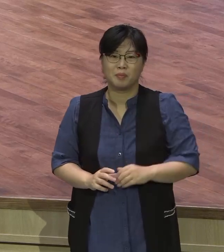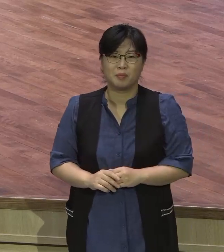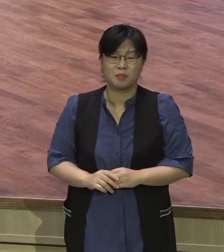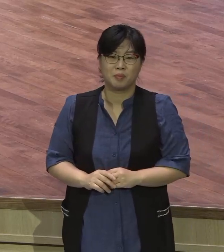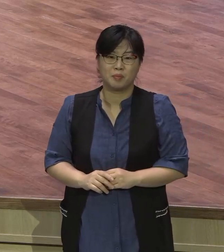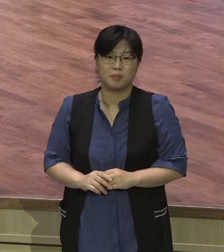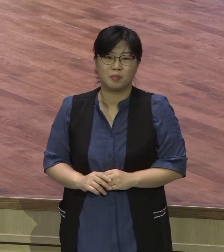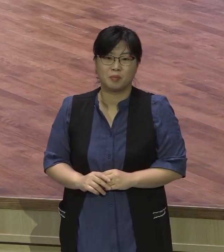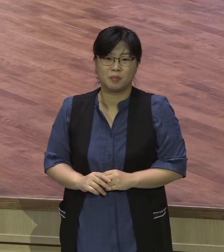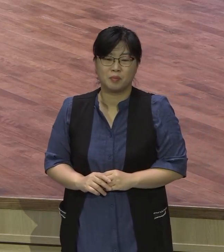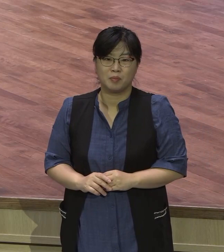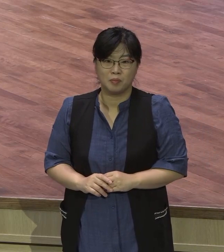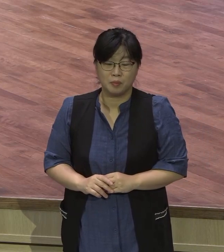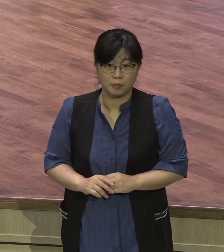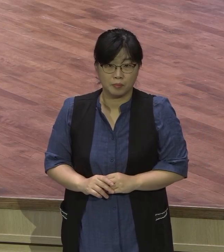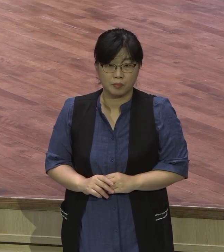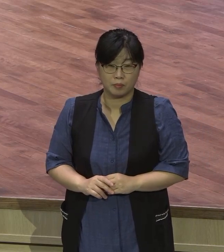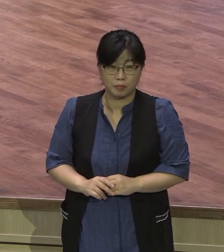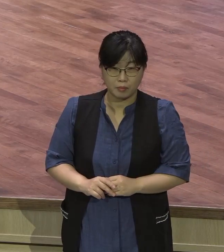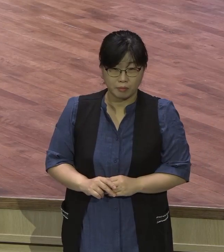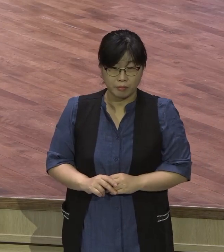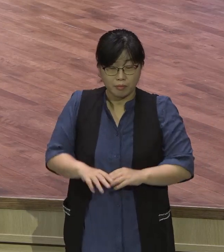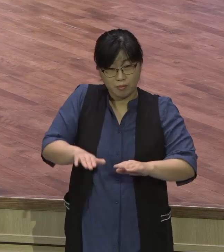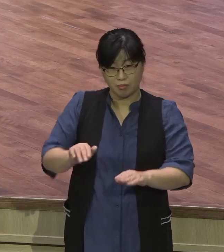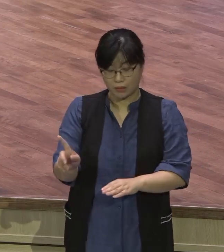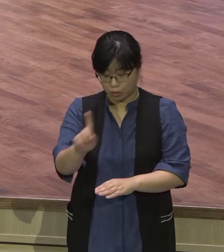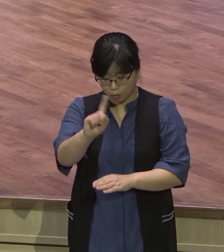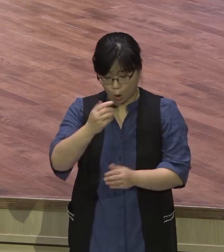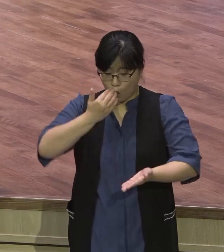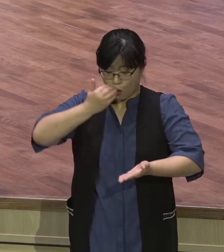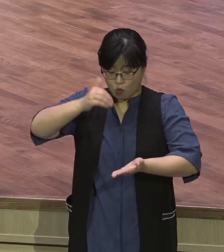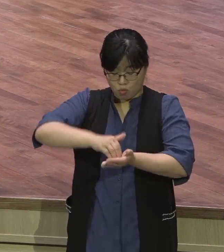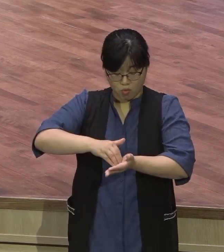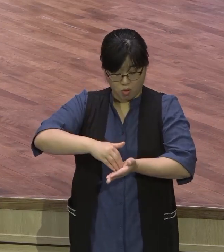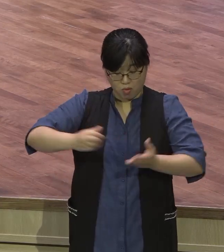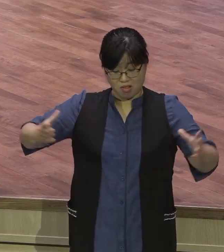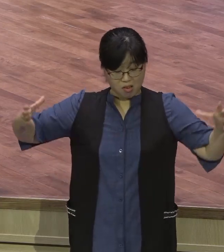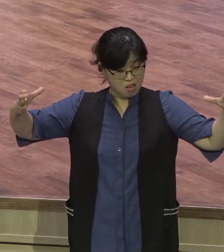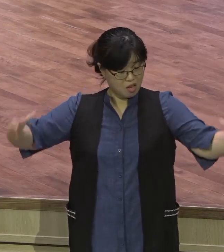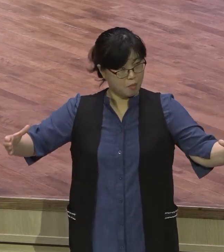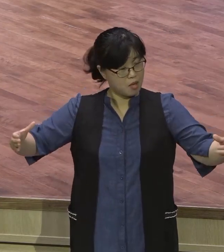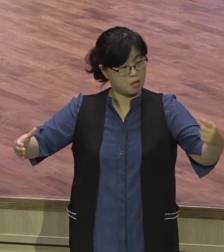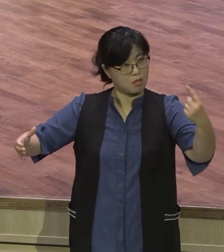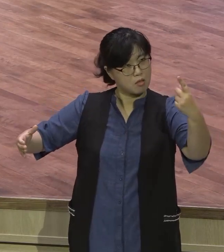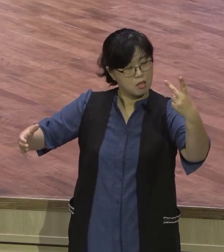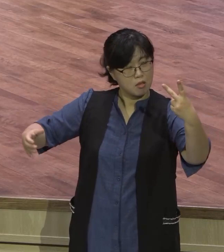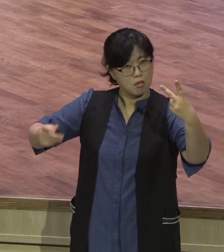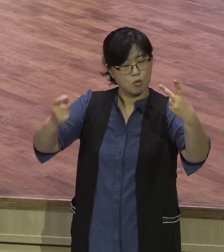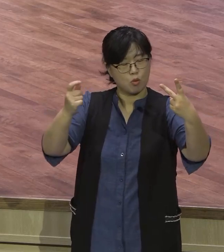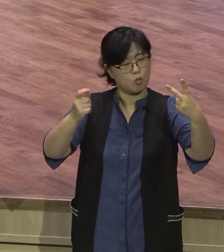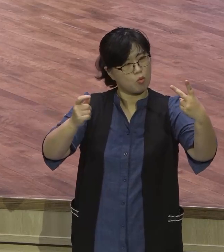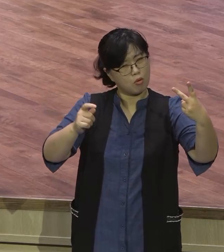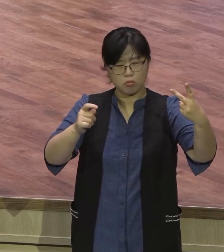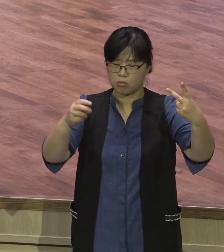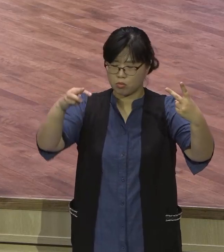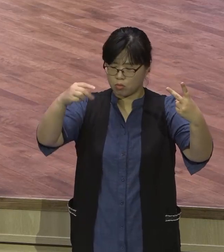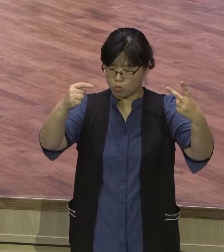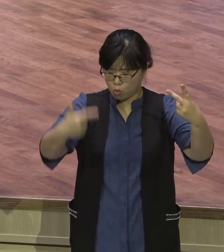한 개가 광기상보다 커요. 어떻게 몇 톤이나 되는 돌들을 그 당시 옮겨가지고 그 엄청난 그런